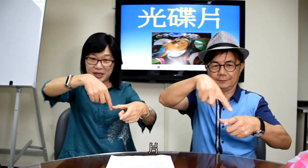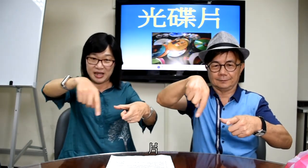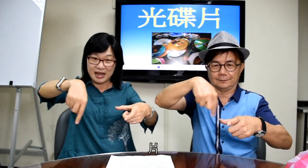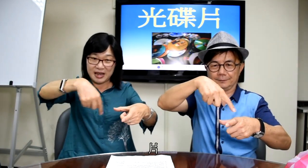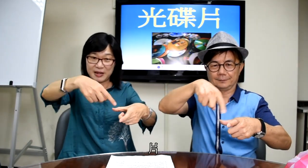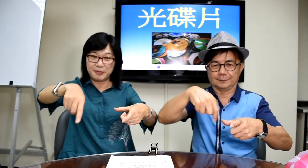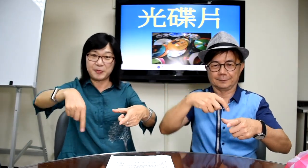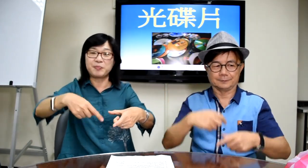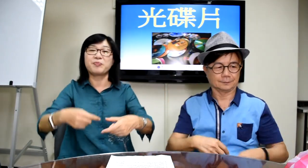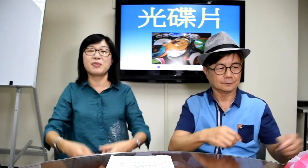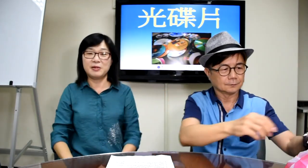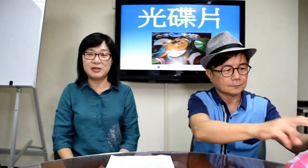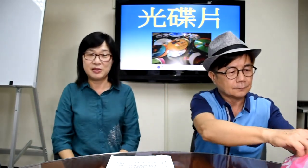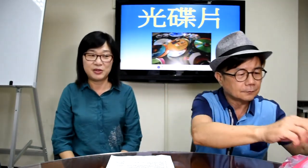片。